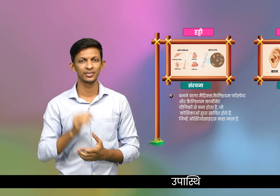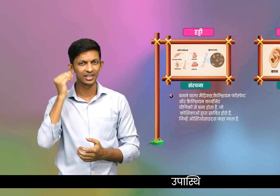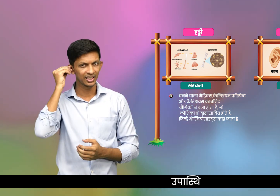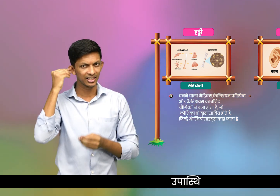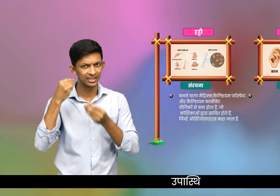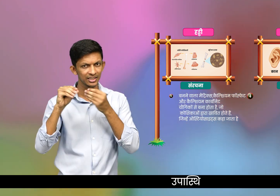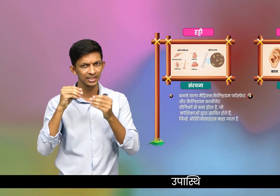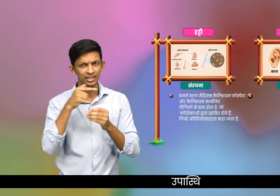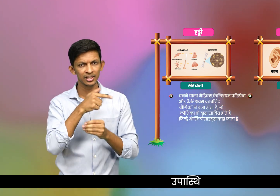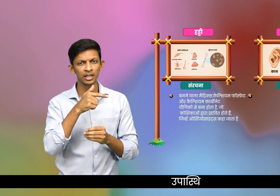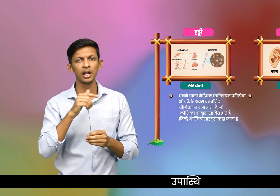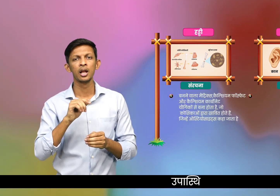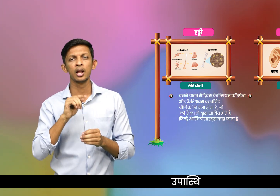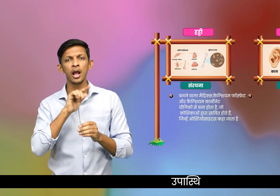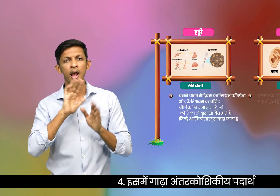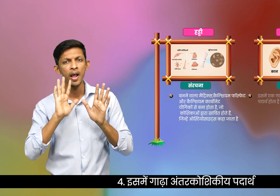चौथा,